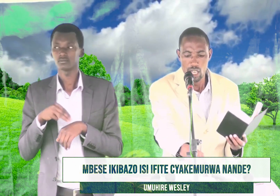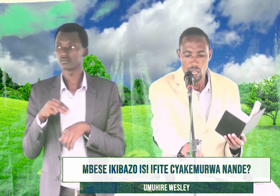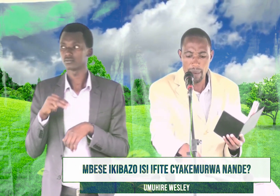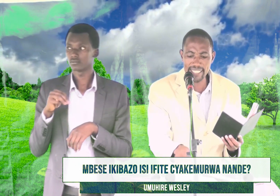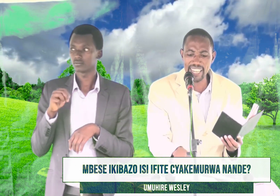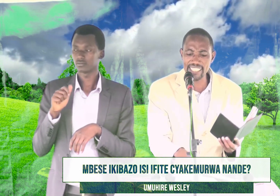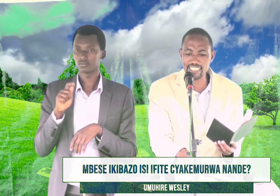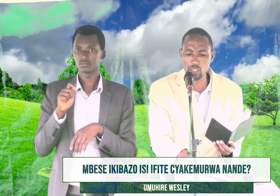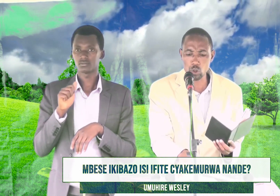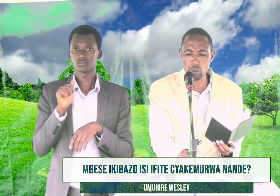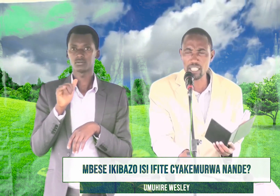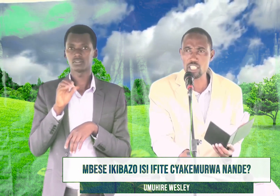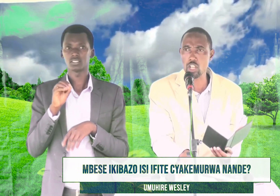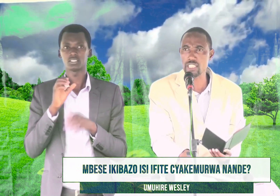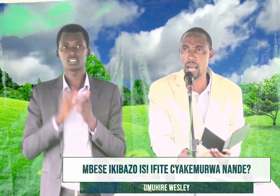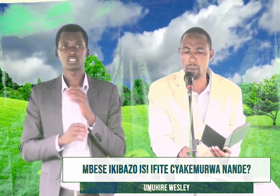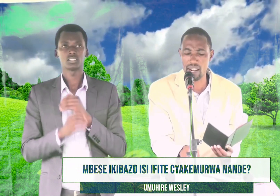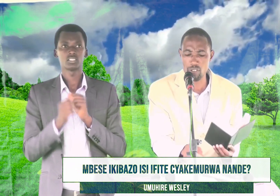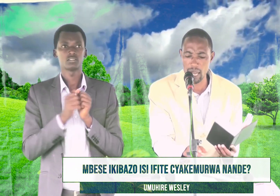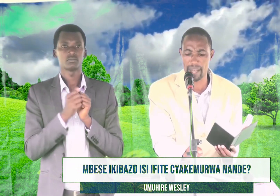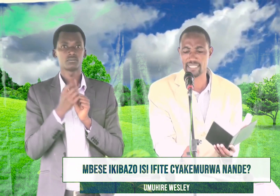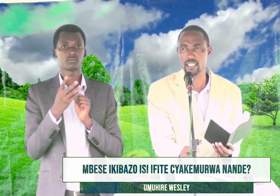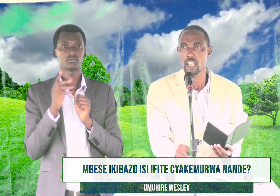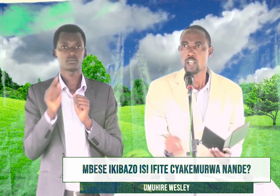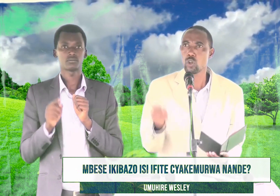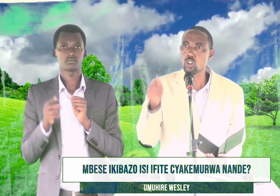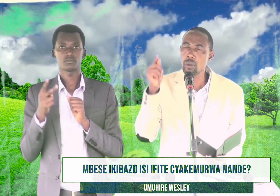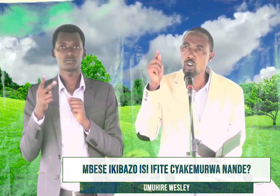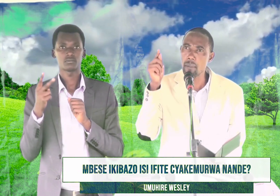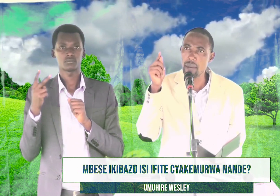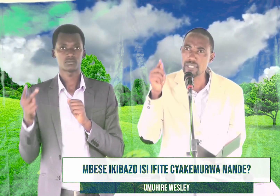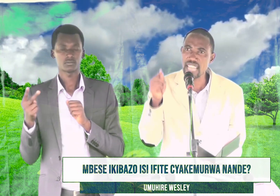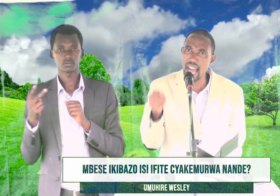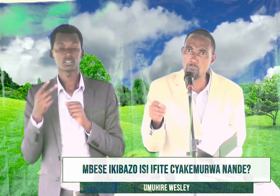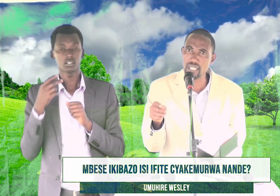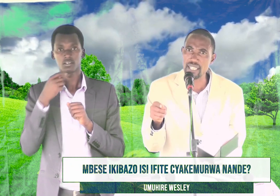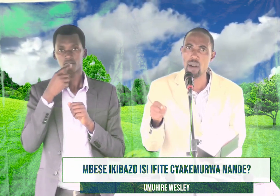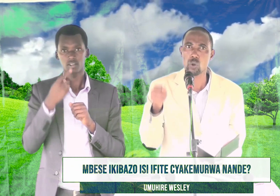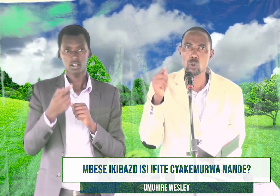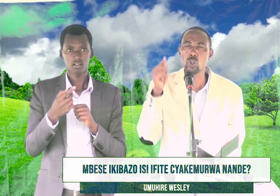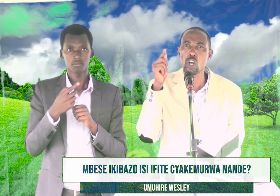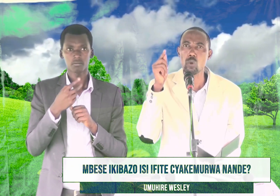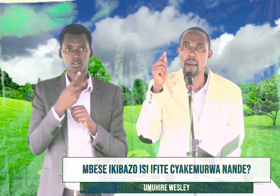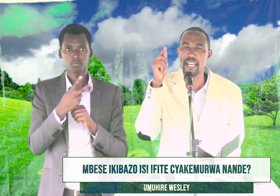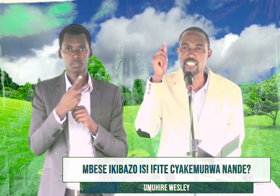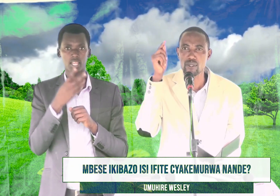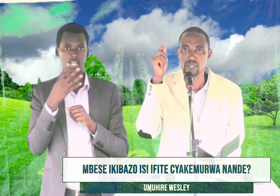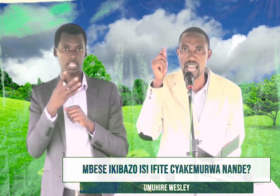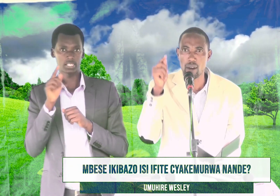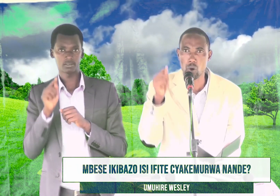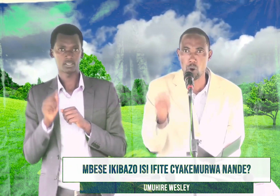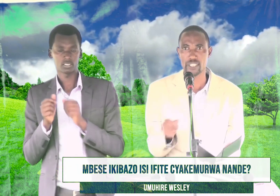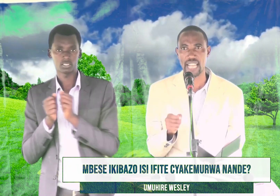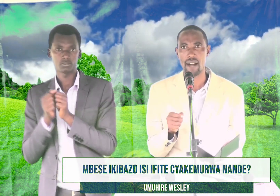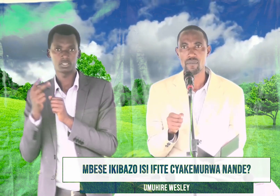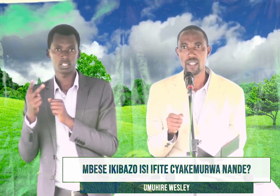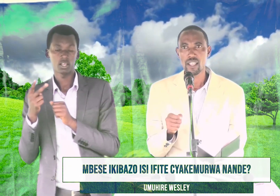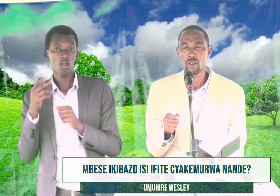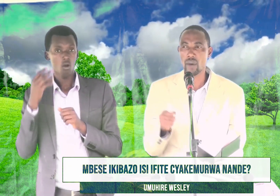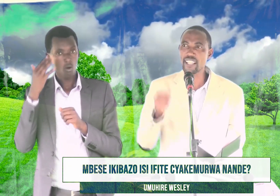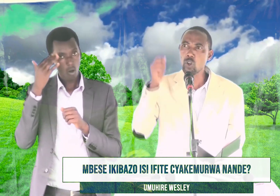24:12 bagerageje kutubwira iryo jambo baravuga bati kuko ubugome buzagwira urukundo rwa benshi